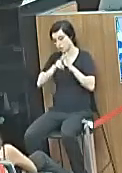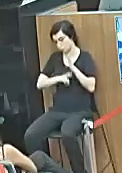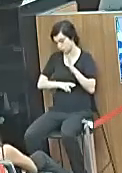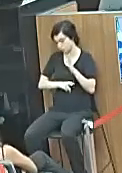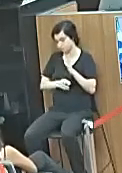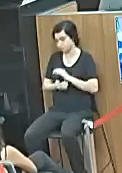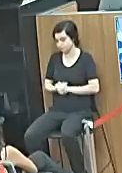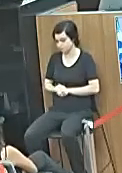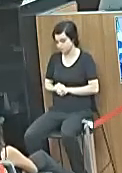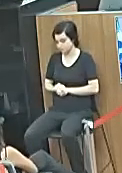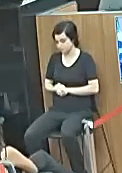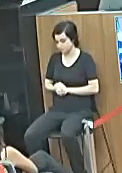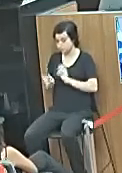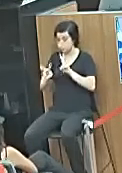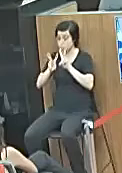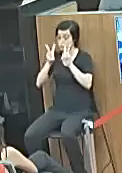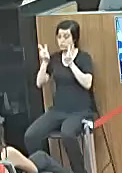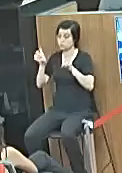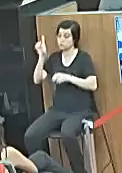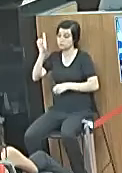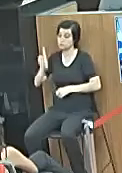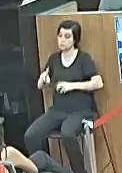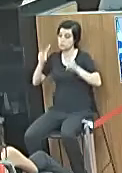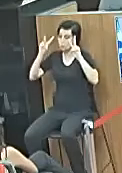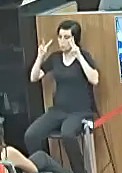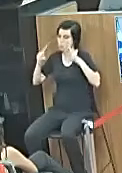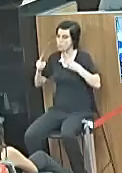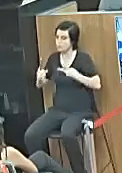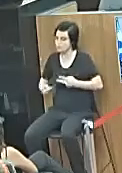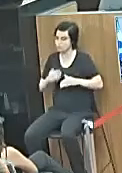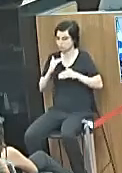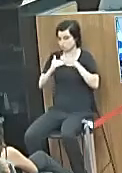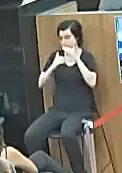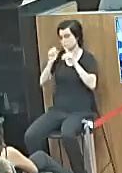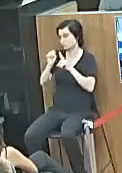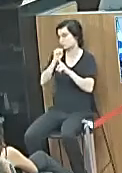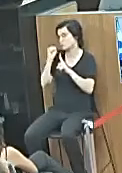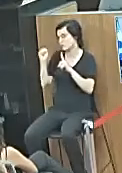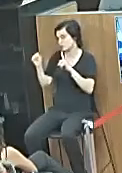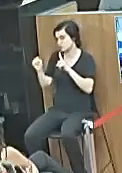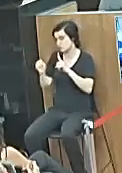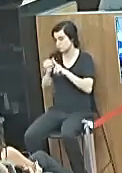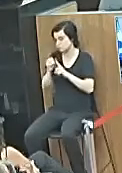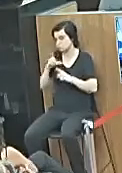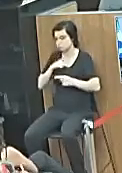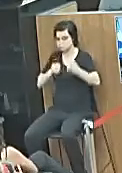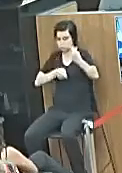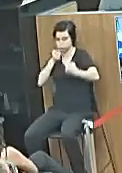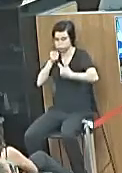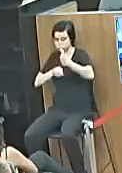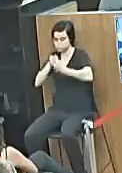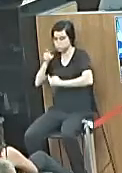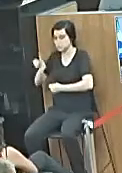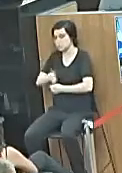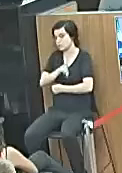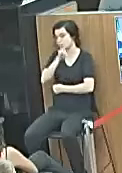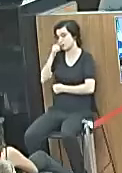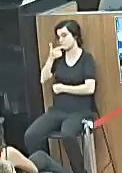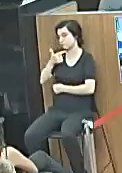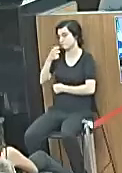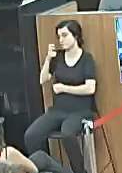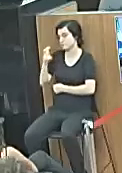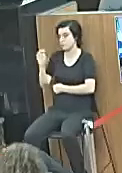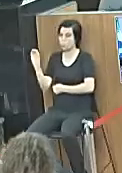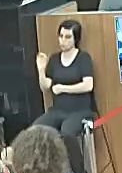o tema direitos humanos na área temática desenvolvimento social foi debatido no dia 25 de outubro